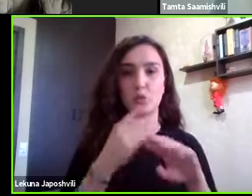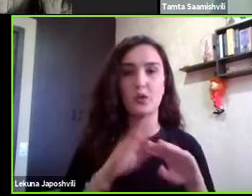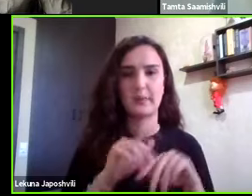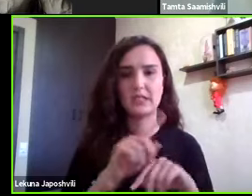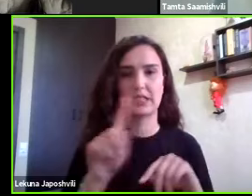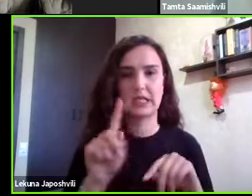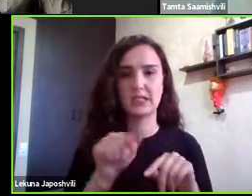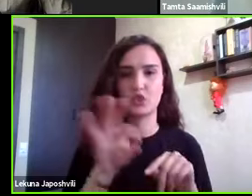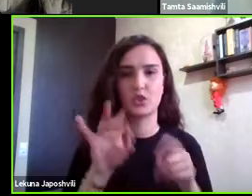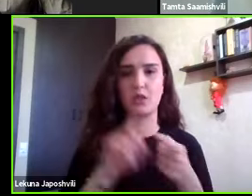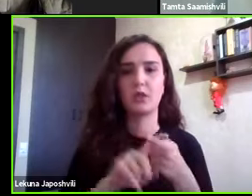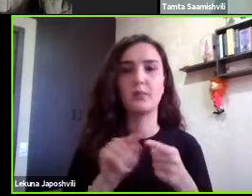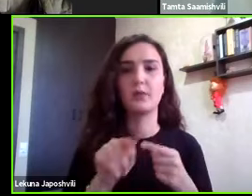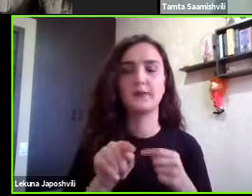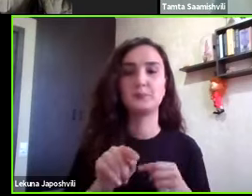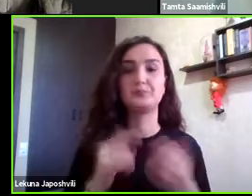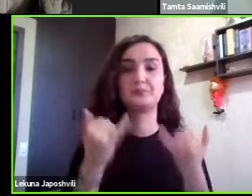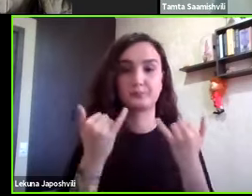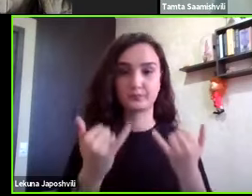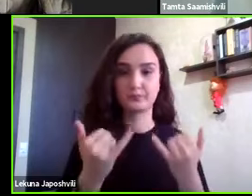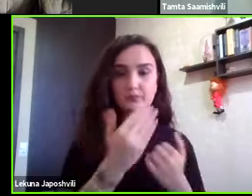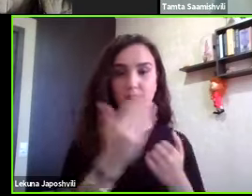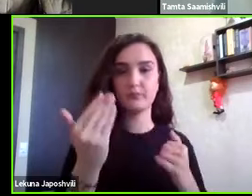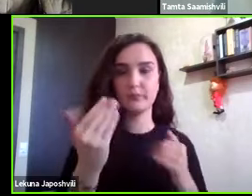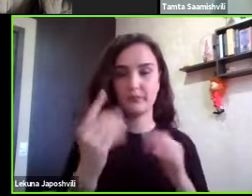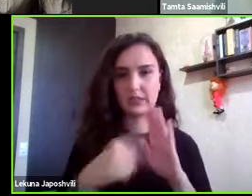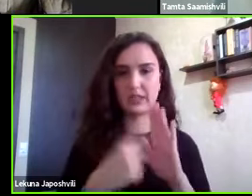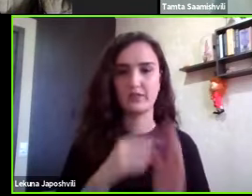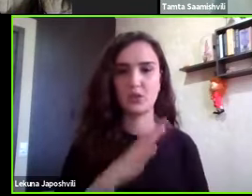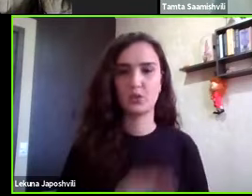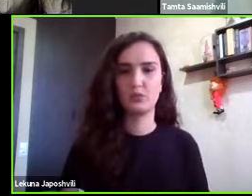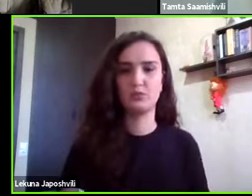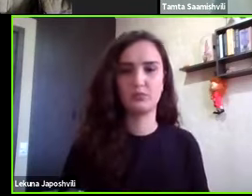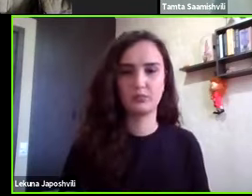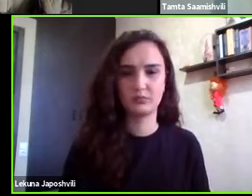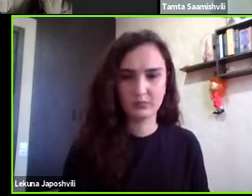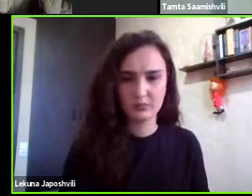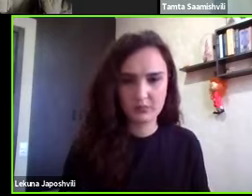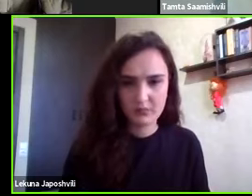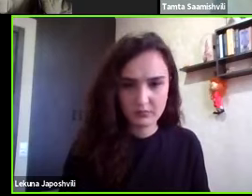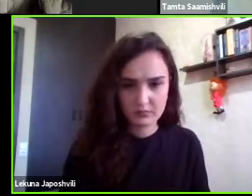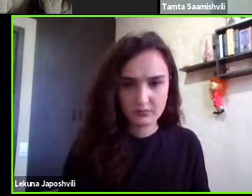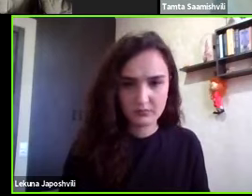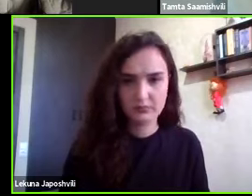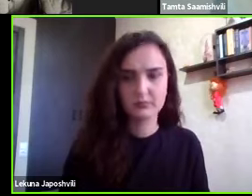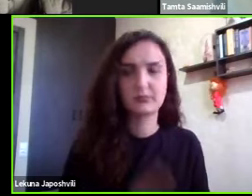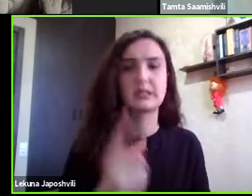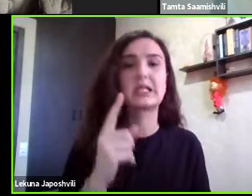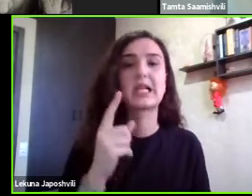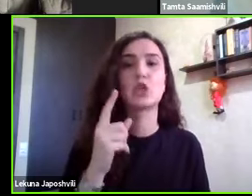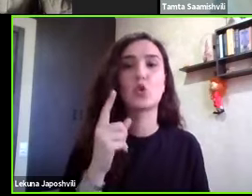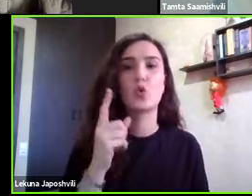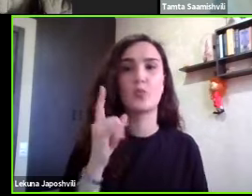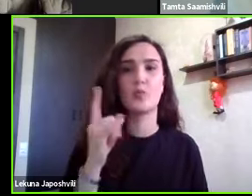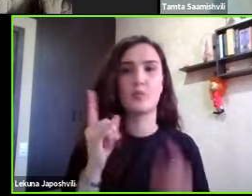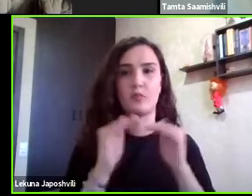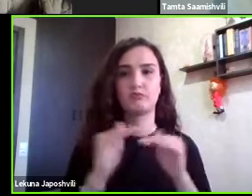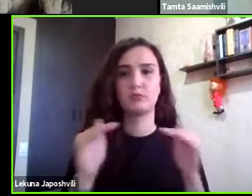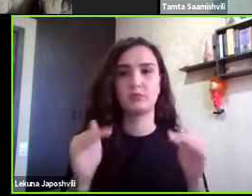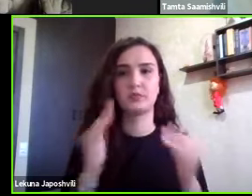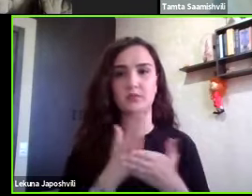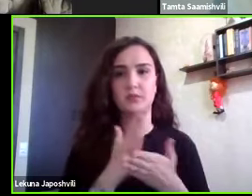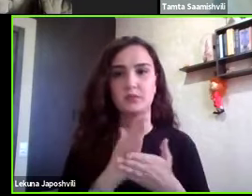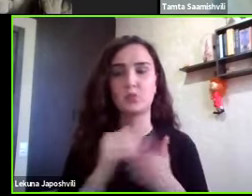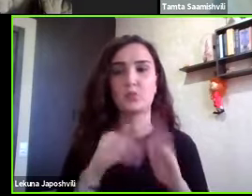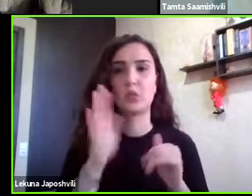ეს შეეხება ეხა თქვენი კითხვა იყო თამთა რატომ გადააქვთ ბავშვებს